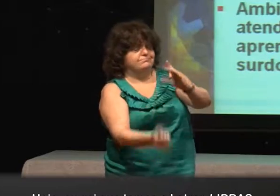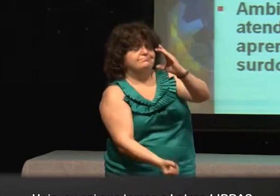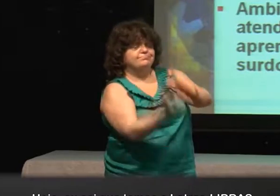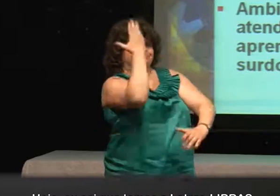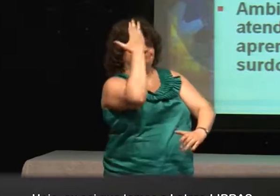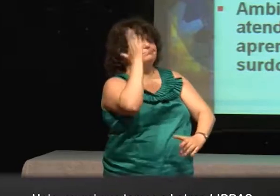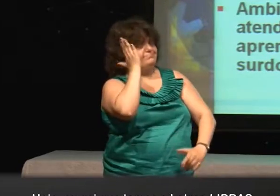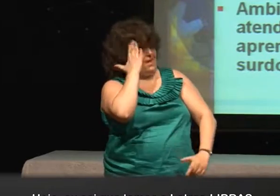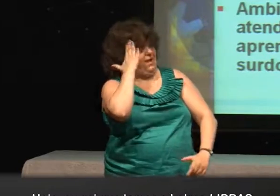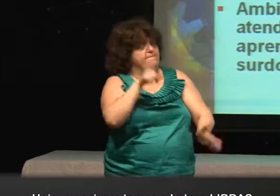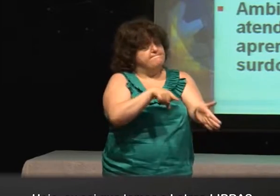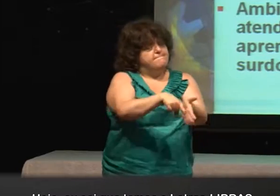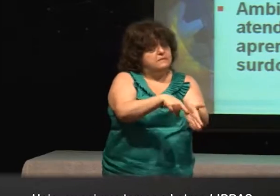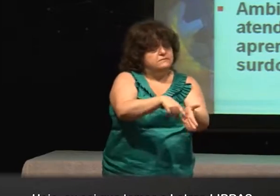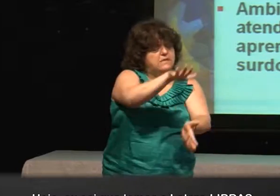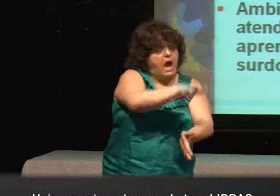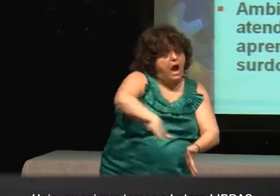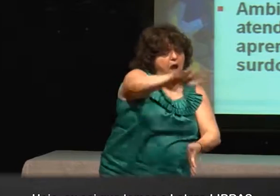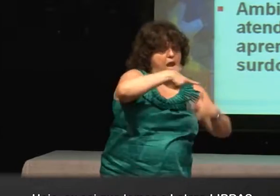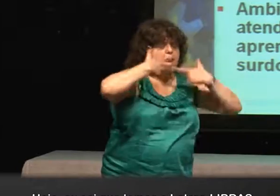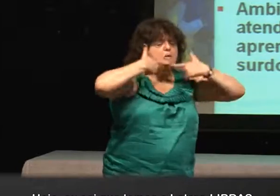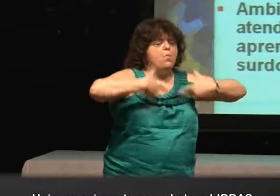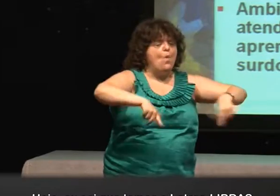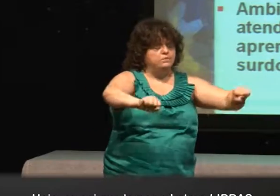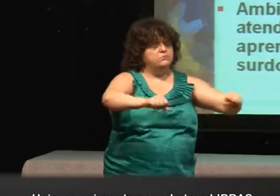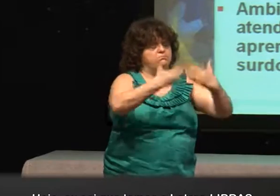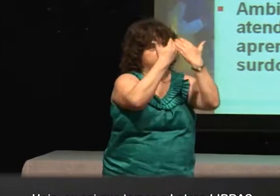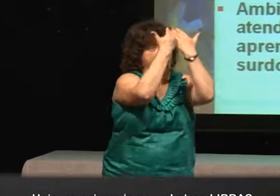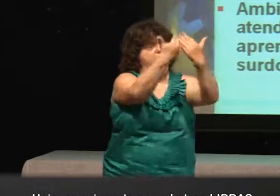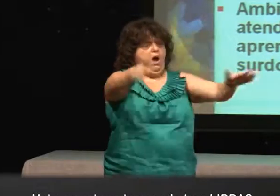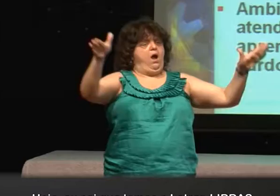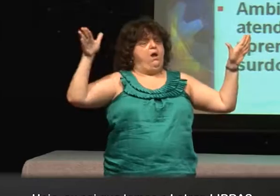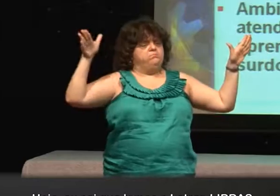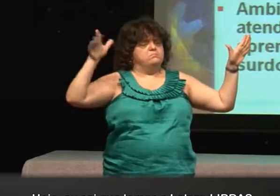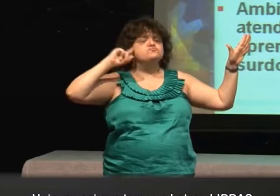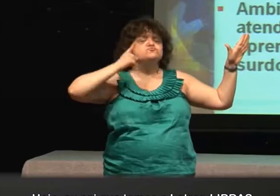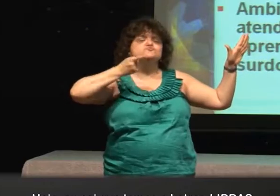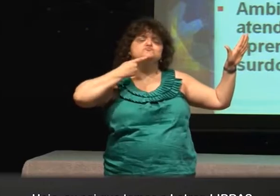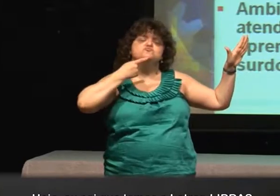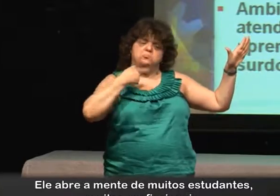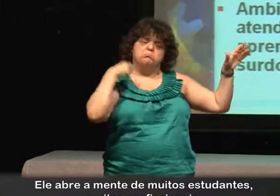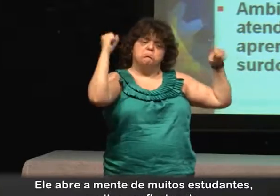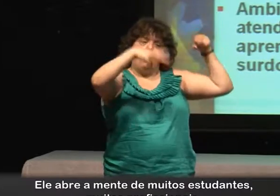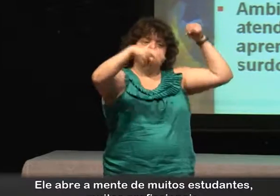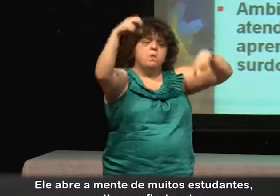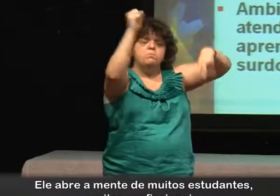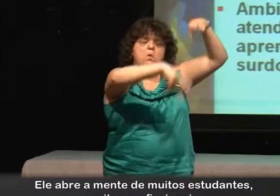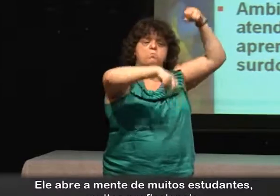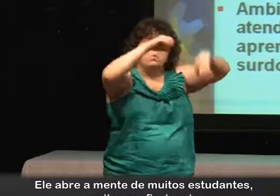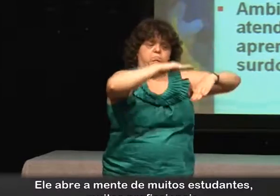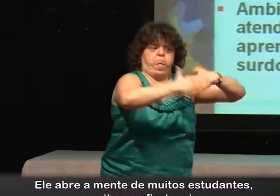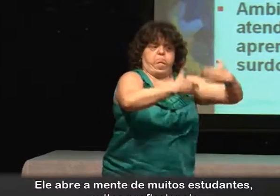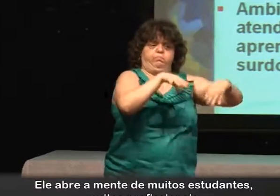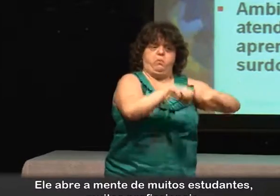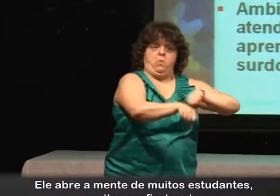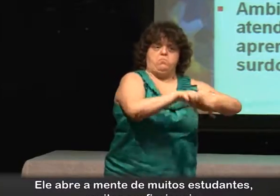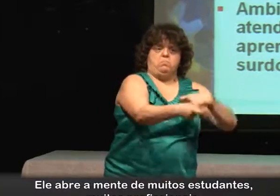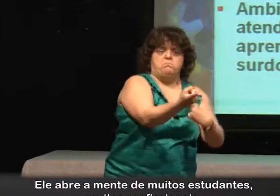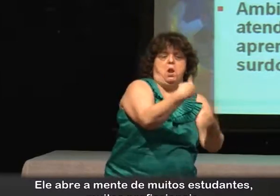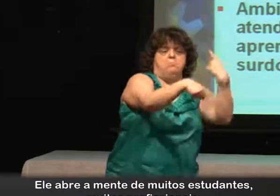eu sei que temos o Letras Libras, ele abre a mente de muitos estudantes, de